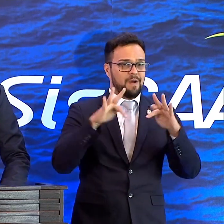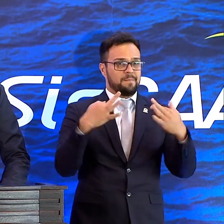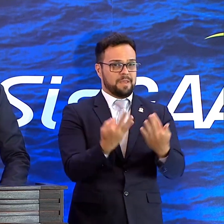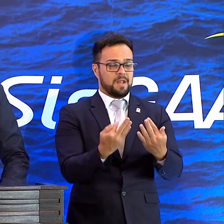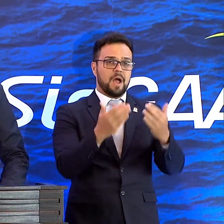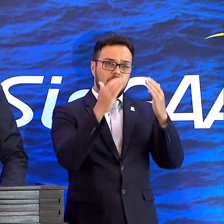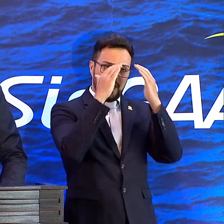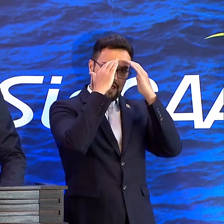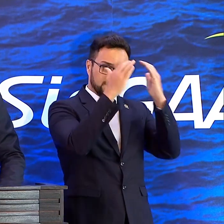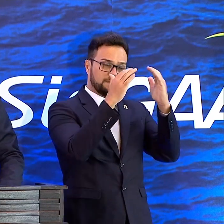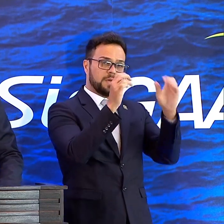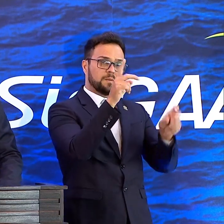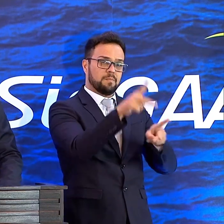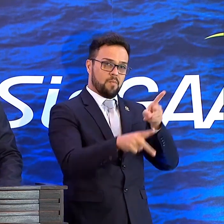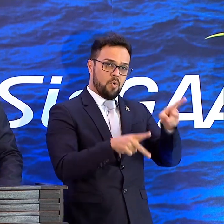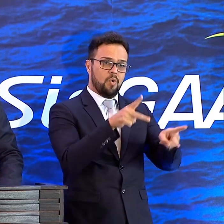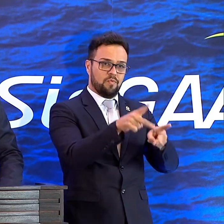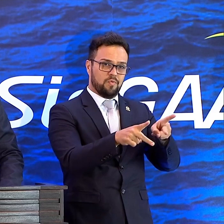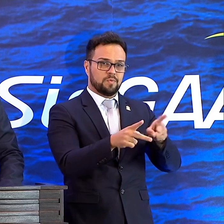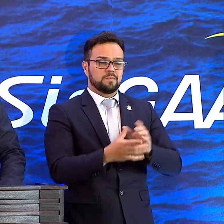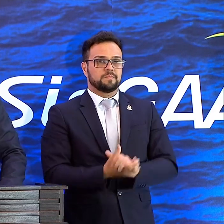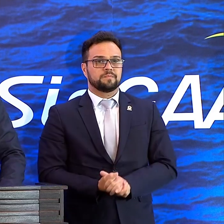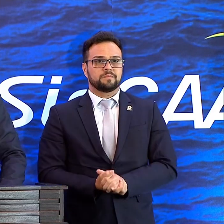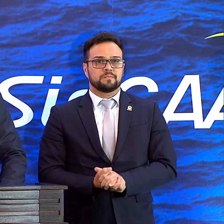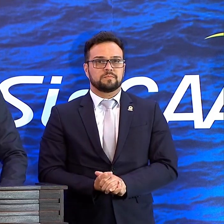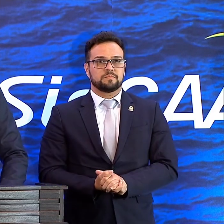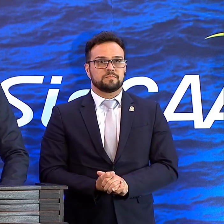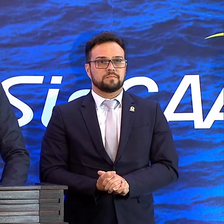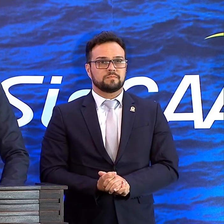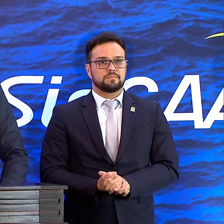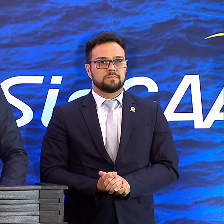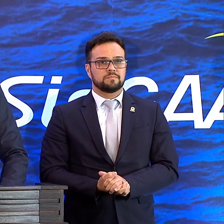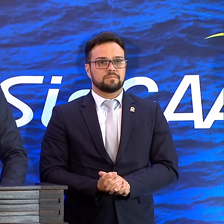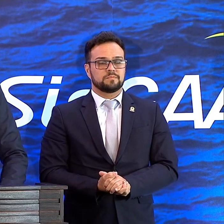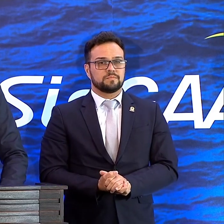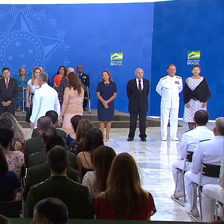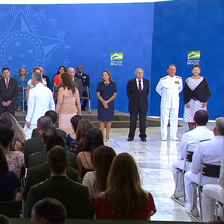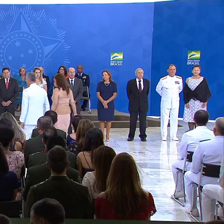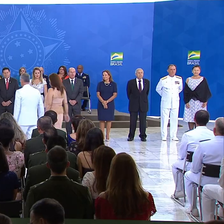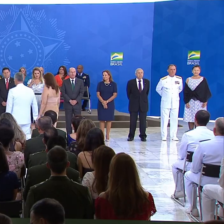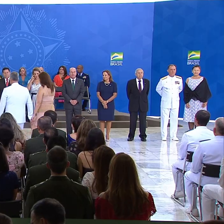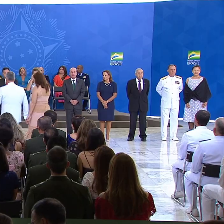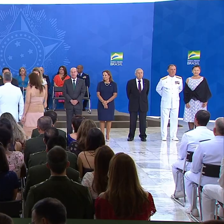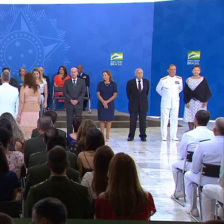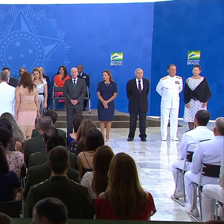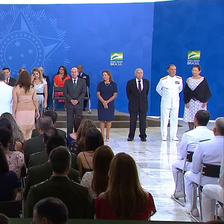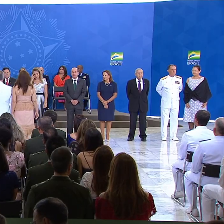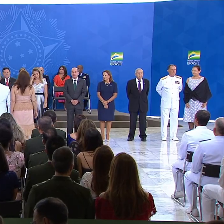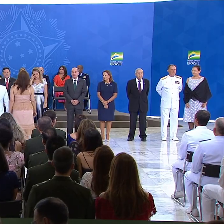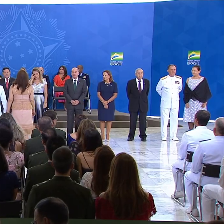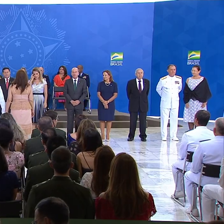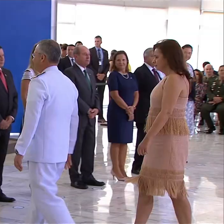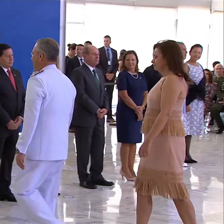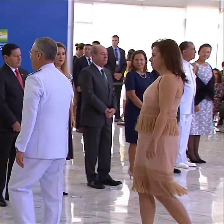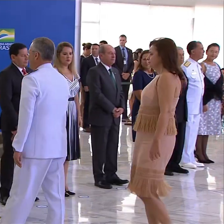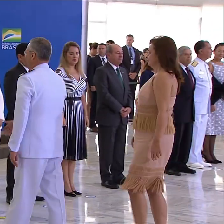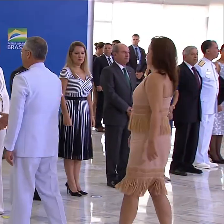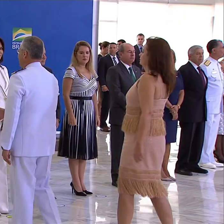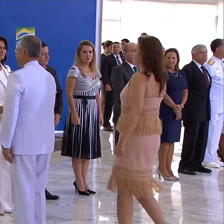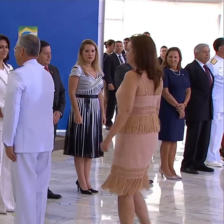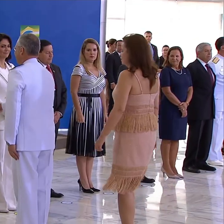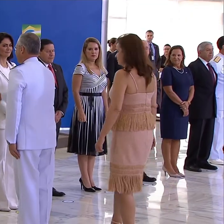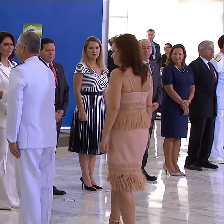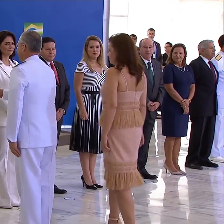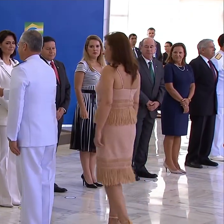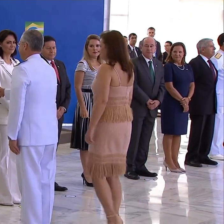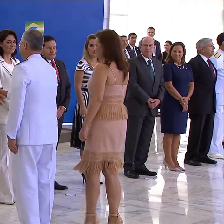respeita o seu povo, ao qual nós devemos lealdade. Antes da recepção dos militares, o presidente